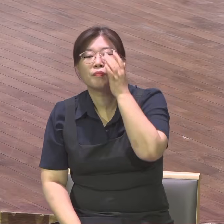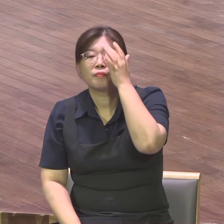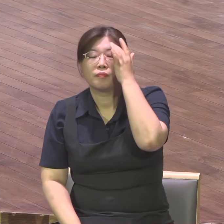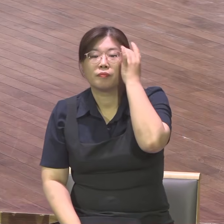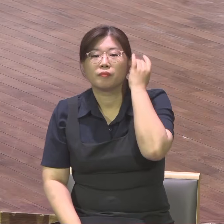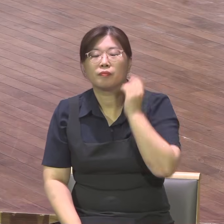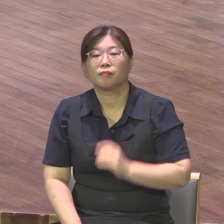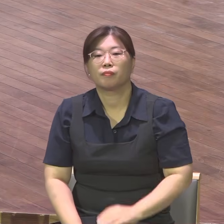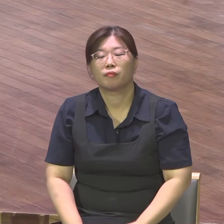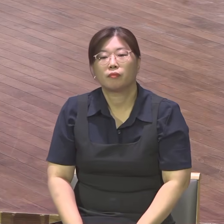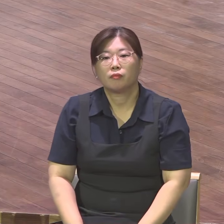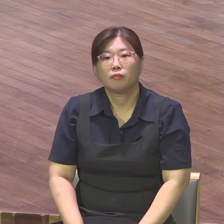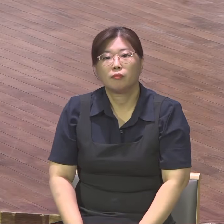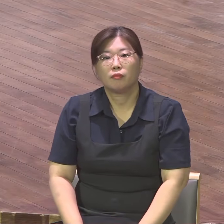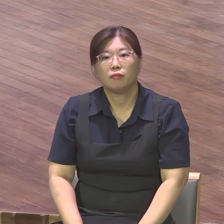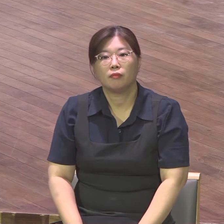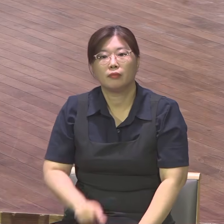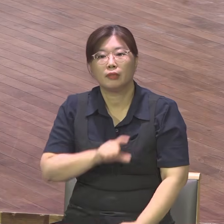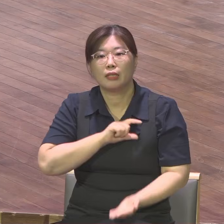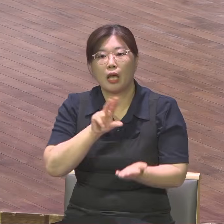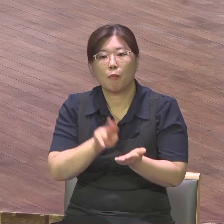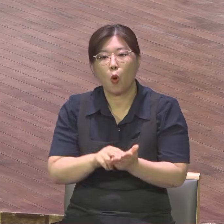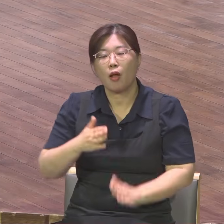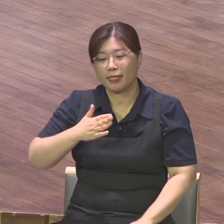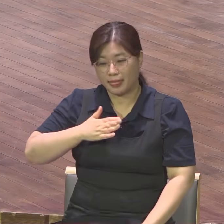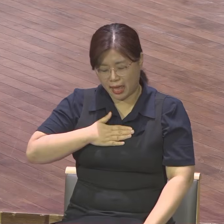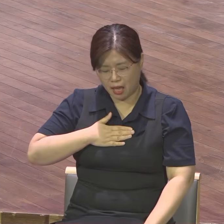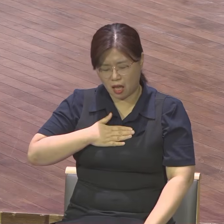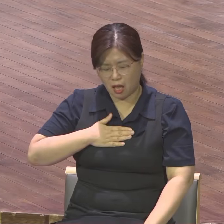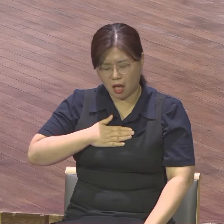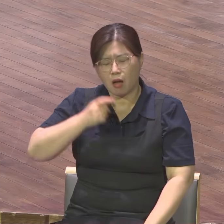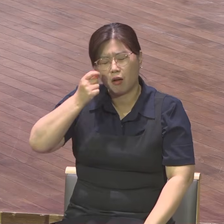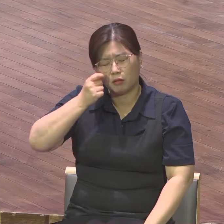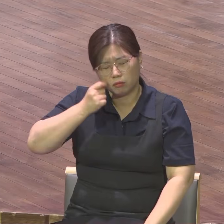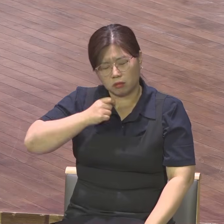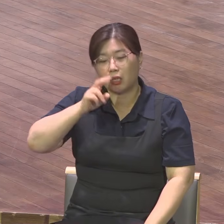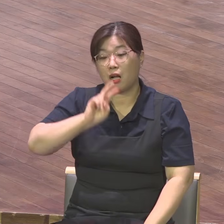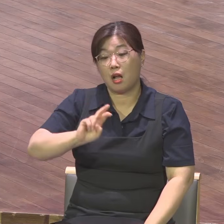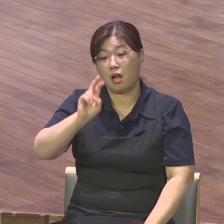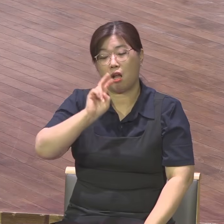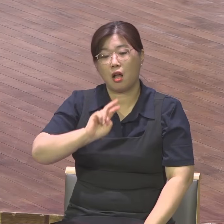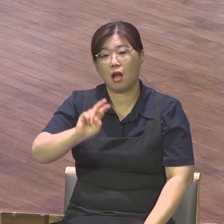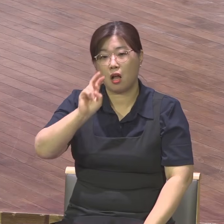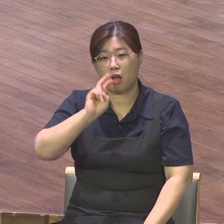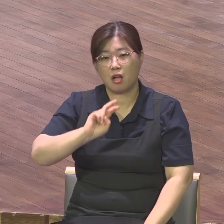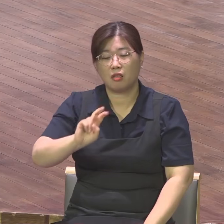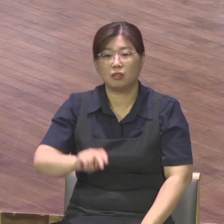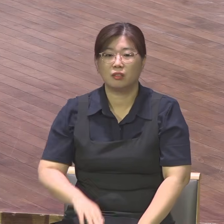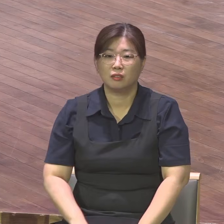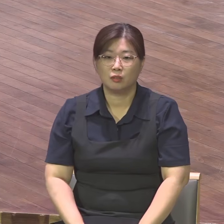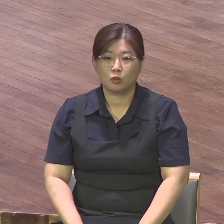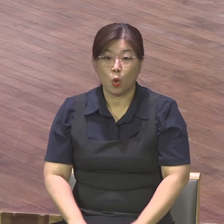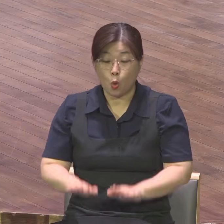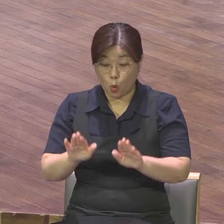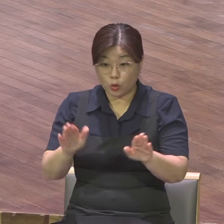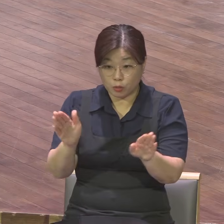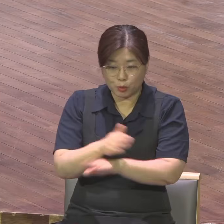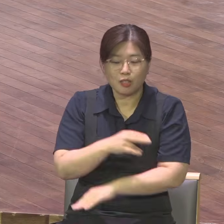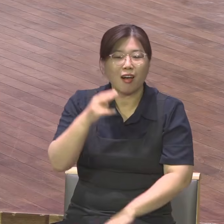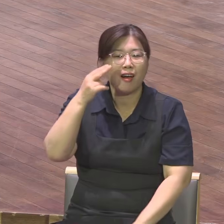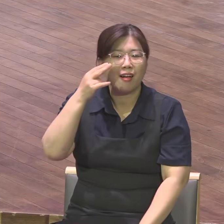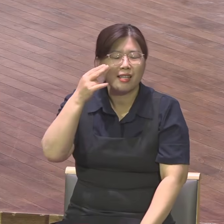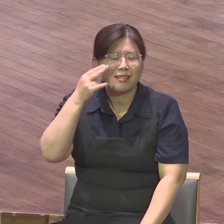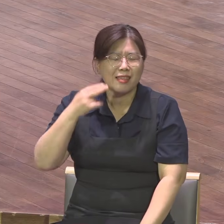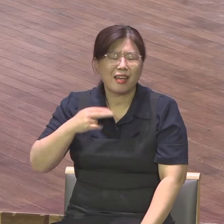나의 애가라는 제목으로 말씀을 드립니다. 오늘부터 에레미야 애가를 강의하는데,